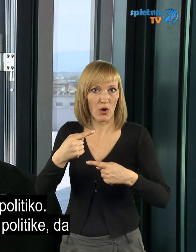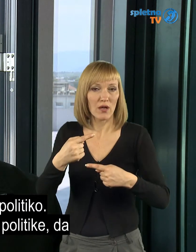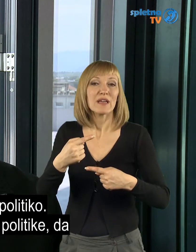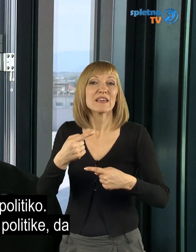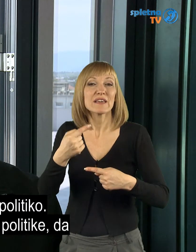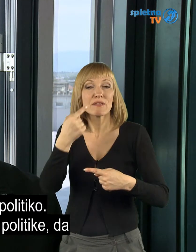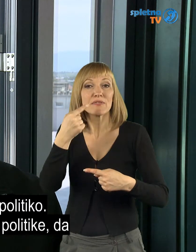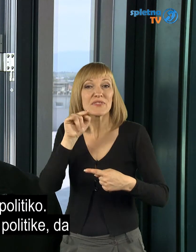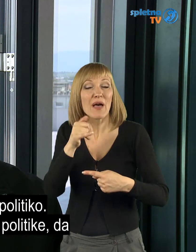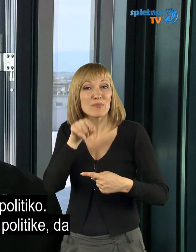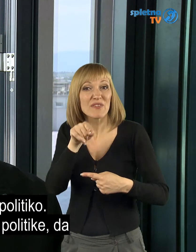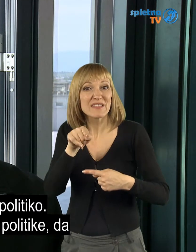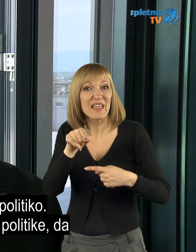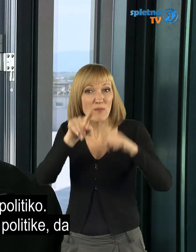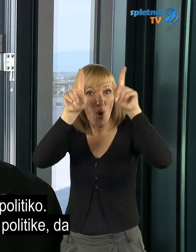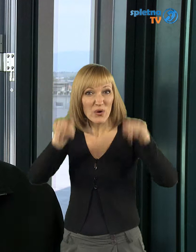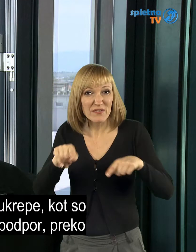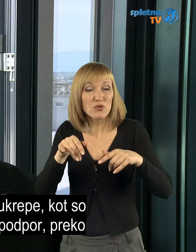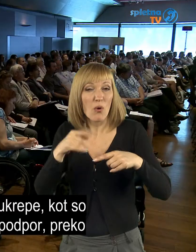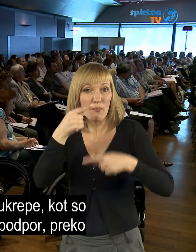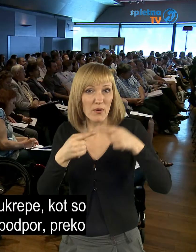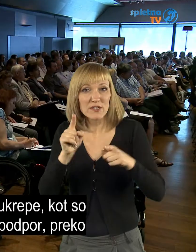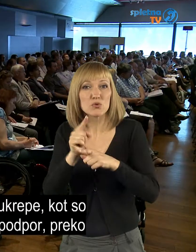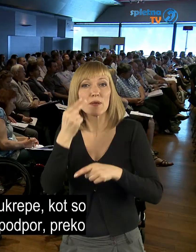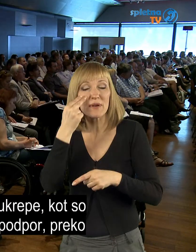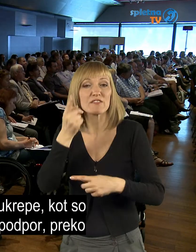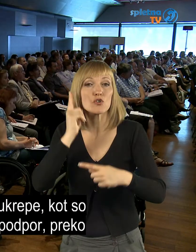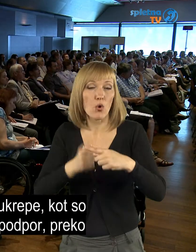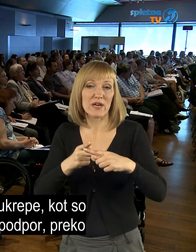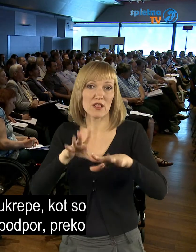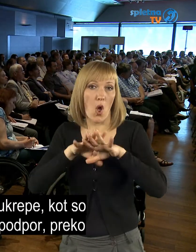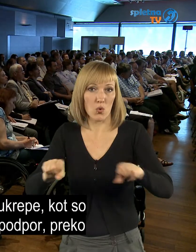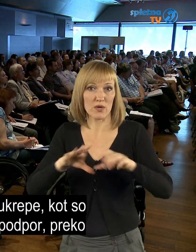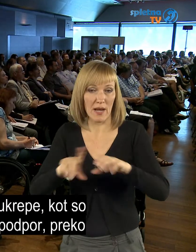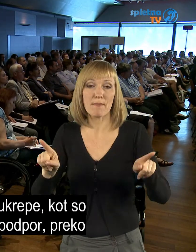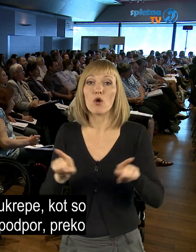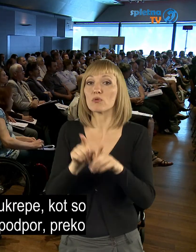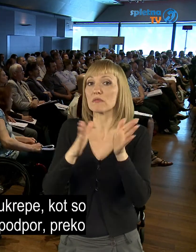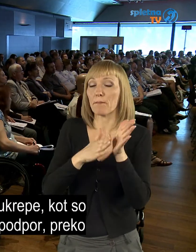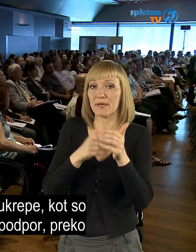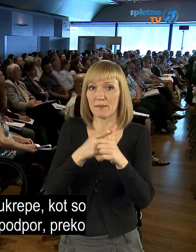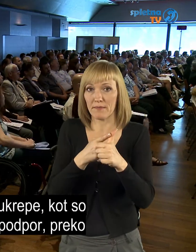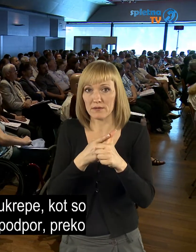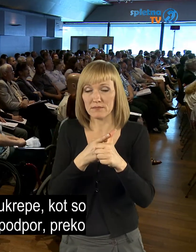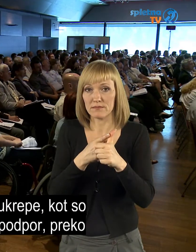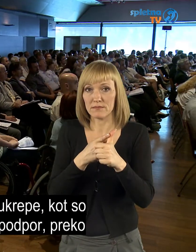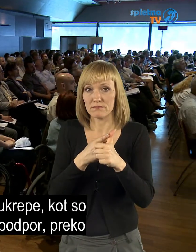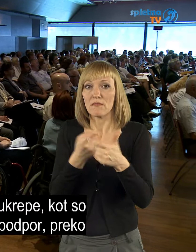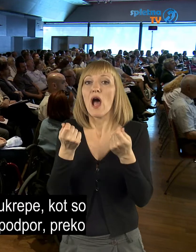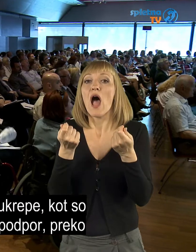in v okviru te politike seveda, da predvide tudi konkretne ukrepe, kot so naprimer